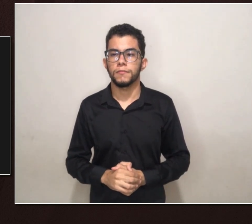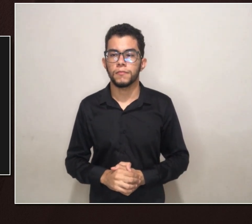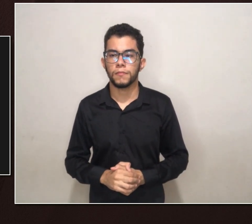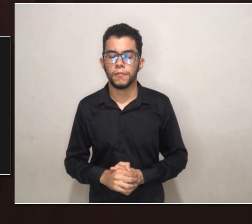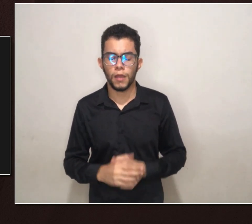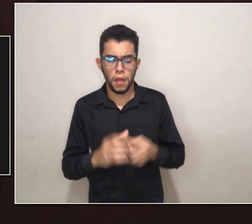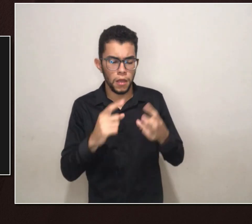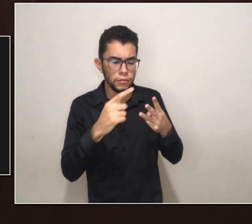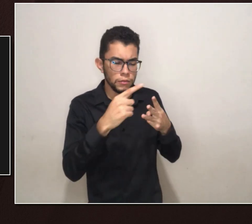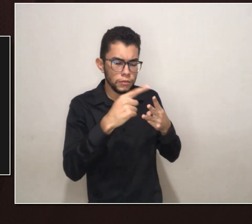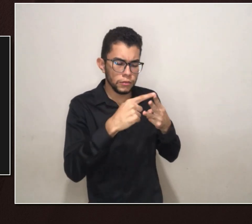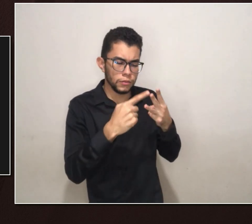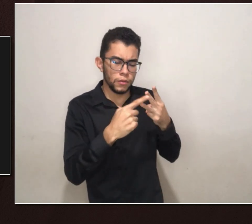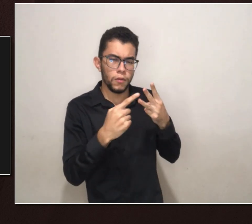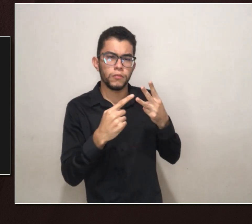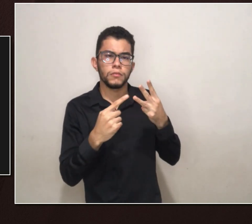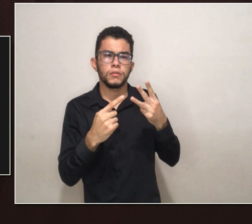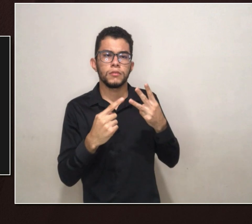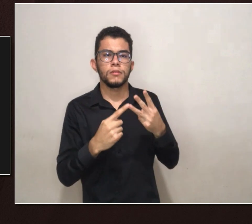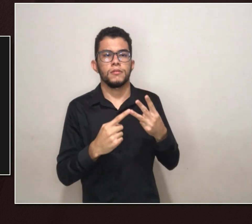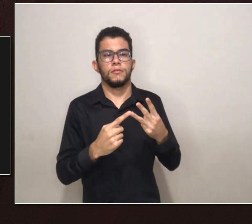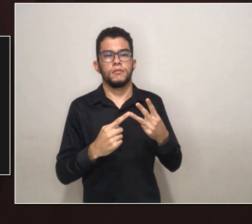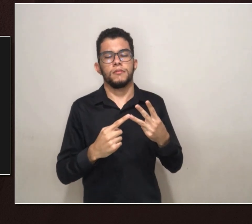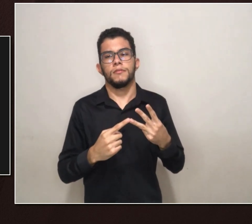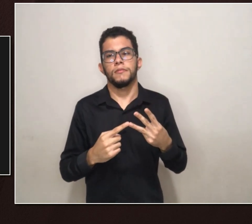poder ser una persona útil al Señor.